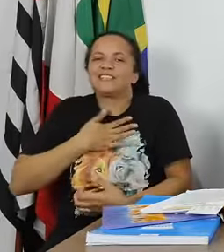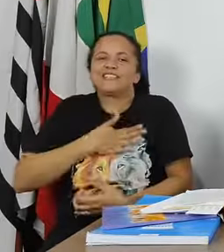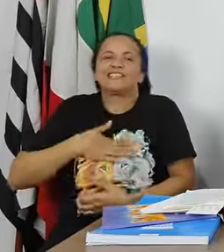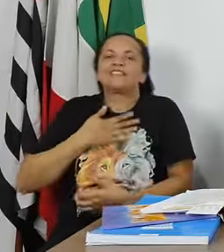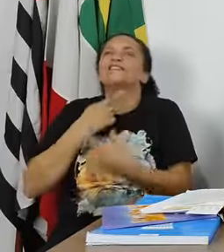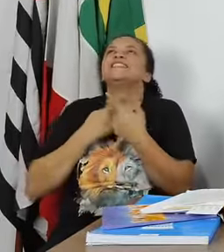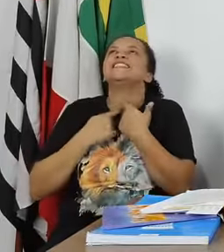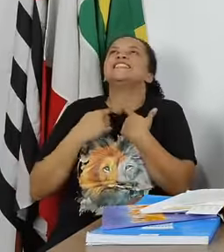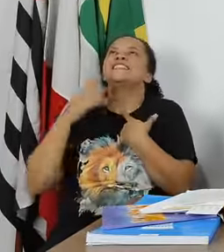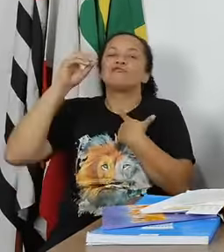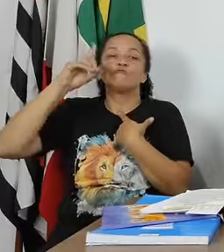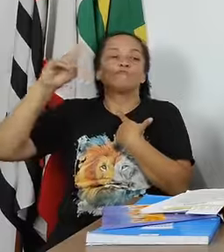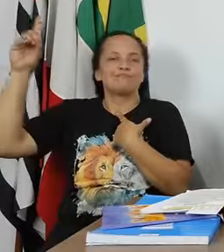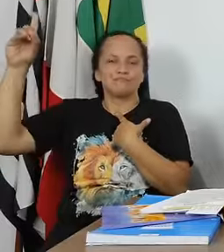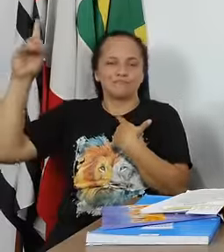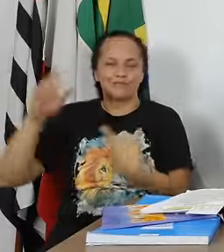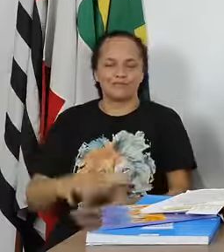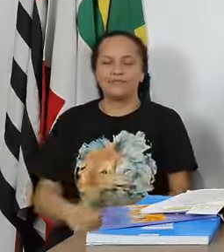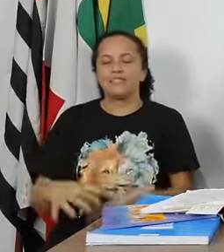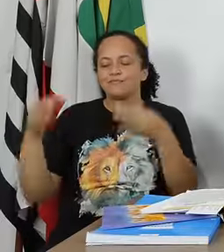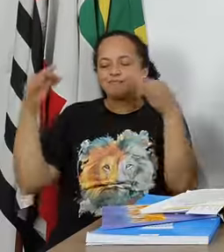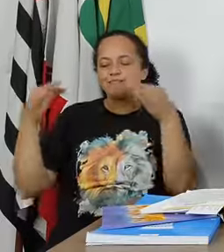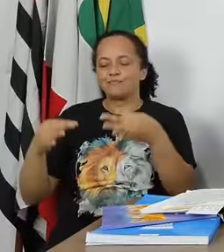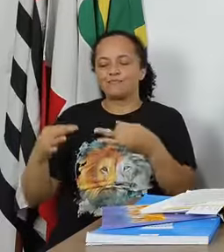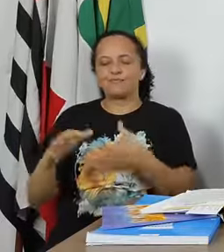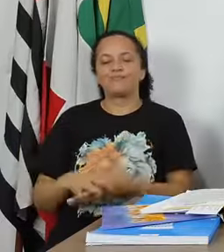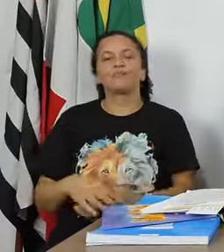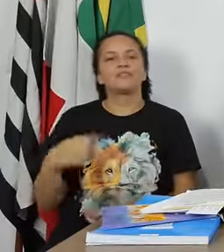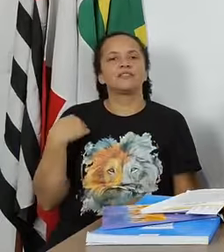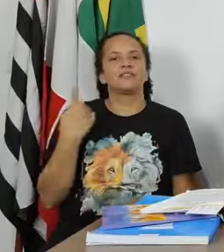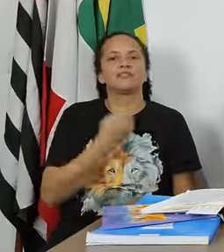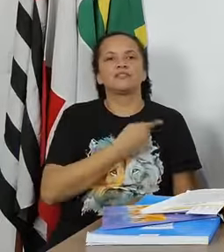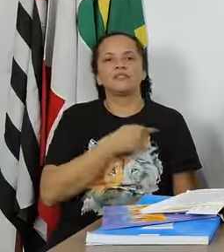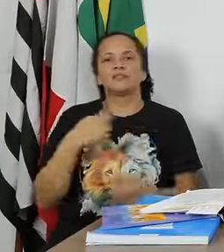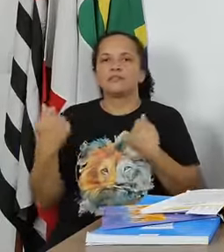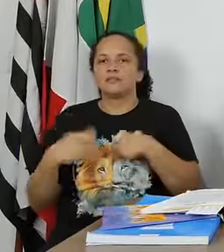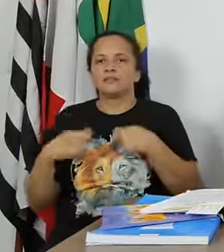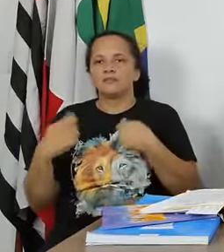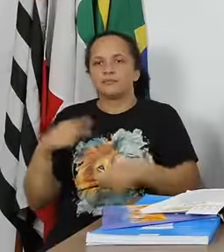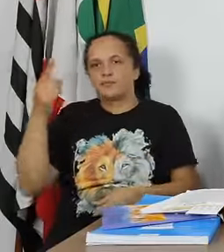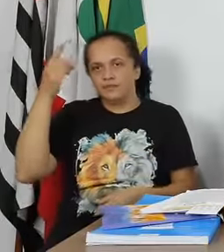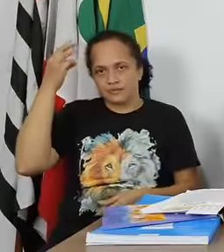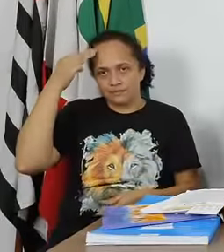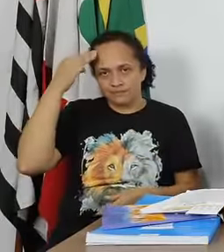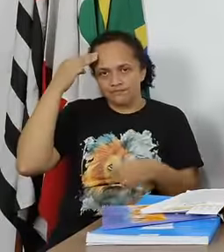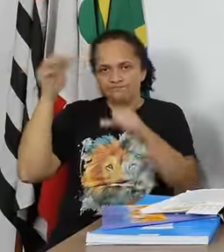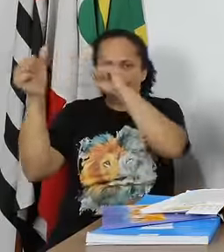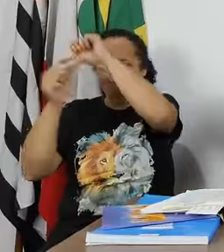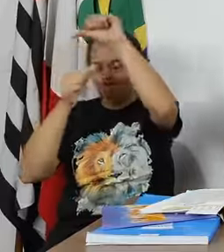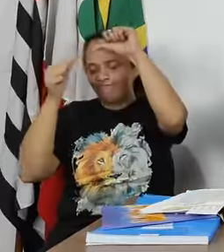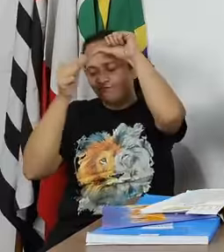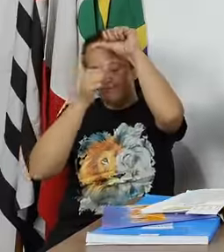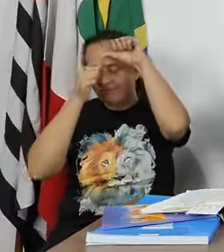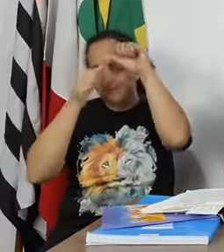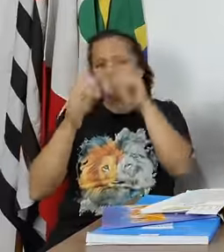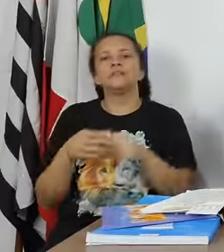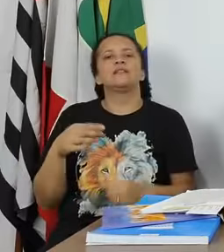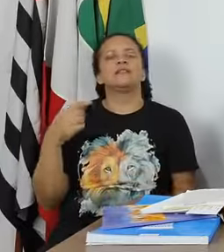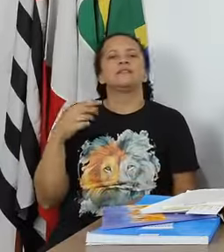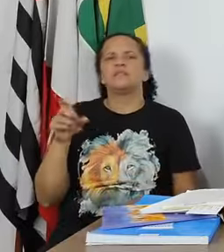vontade. Então, nós devemos renovar a nossa mente diariamente, para que